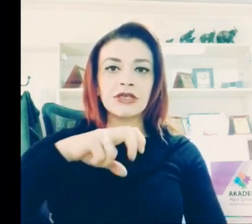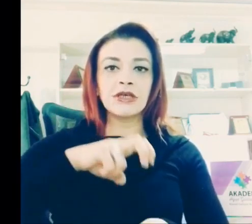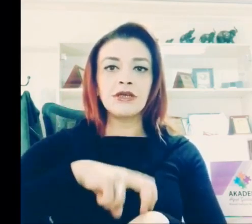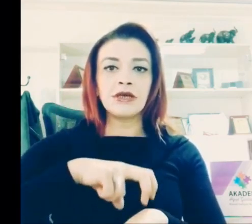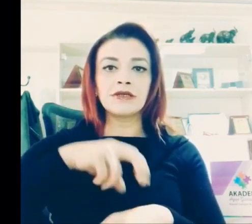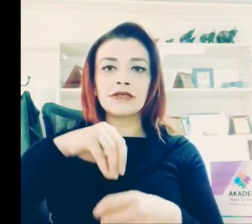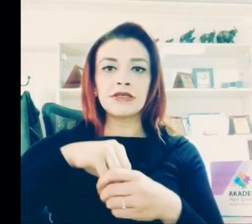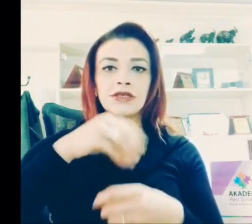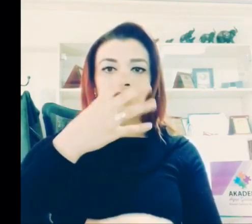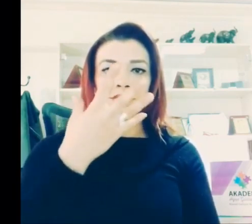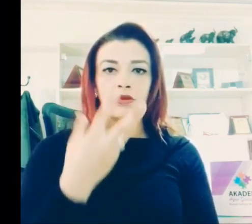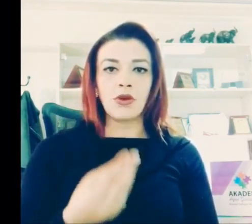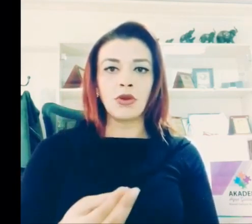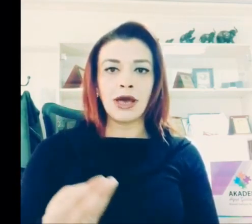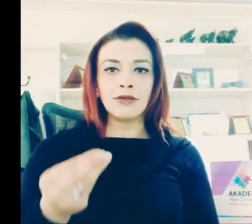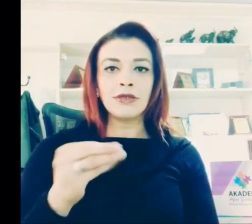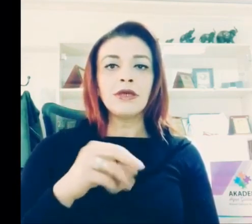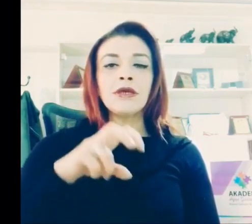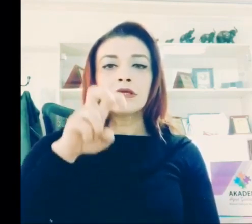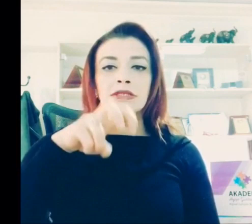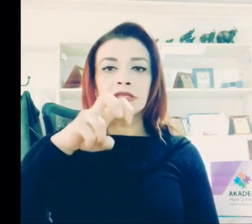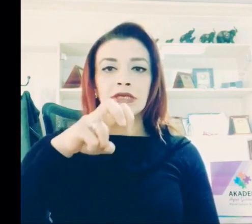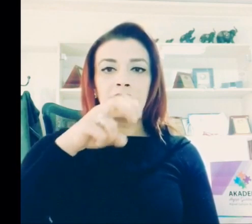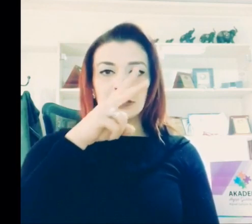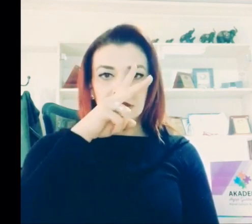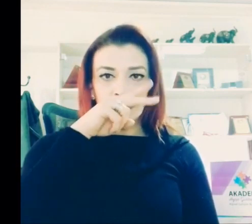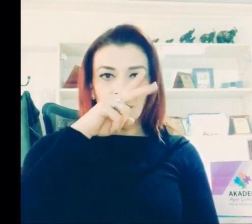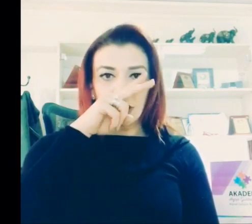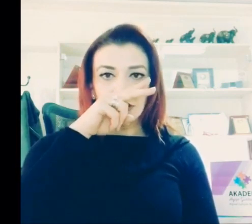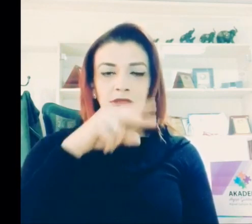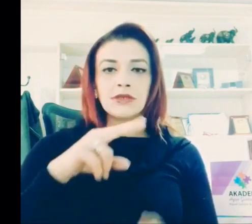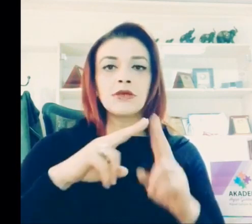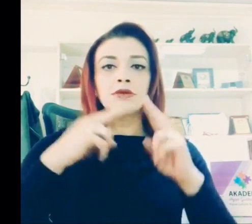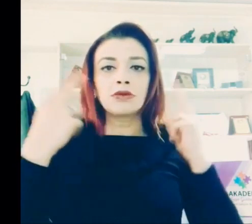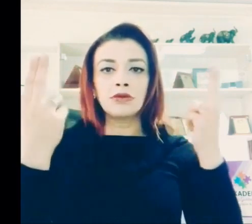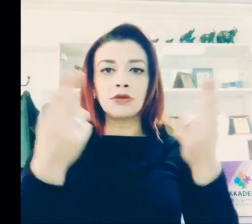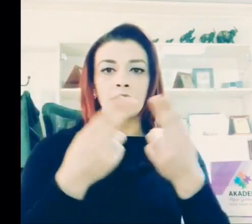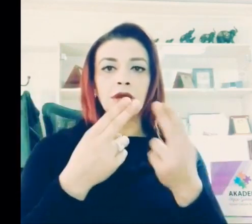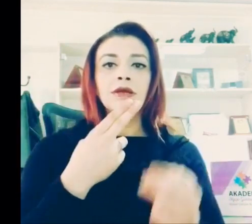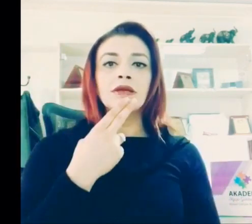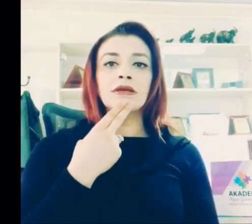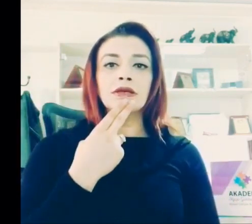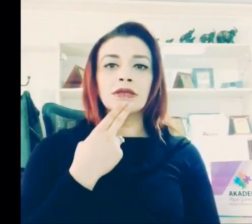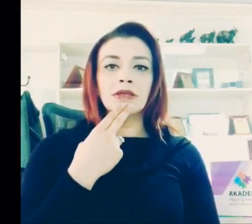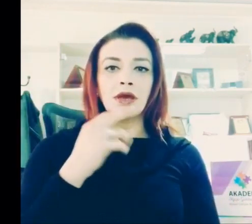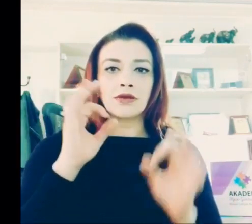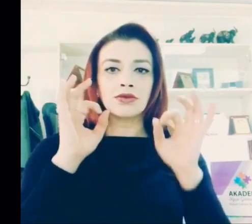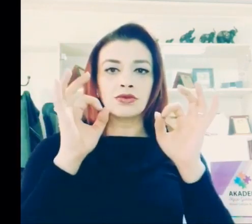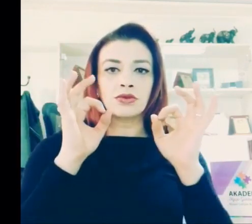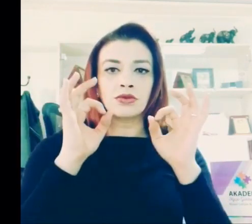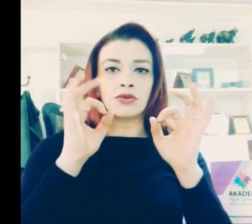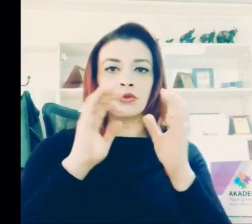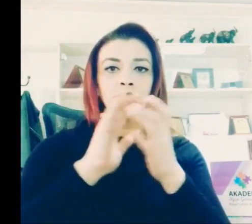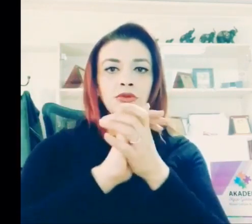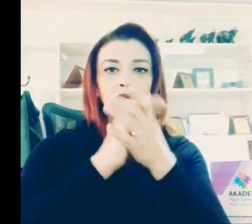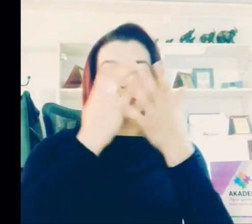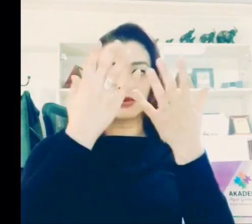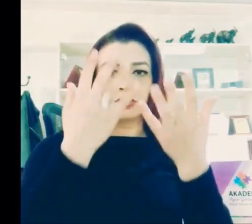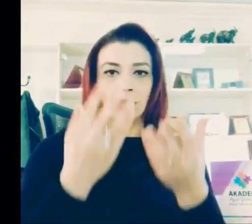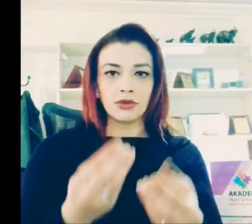işçinin anısı için olan 8 Mart Dünya Kadınlar Günü kutlu